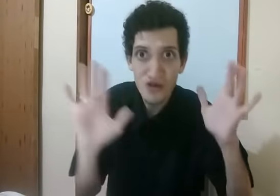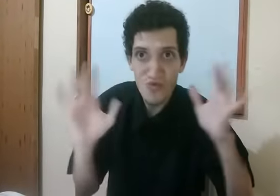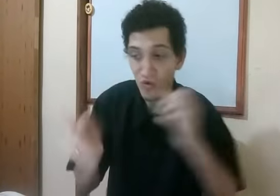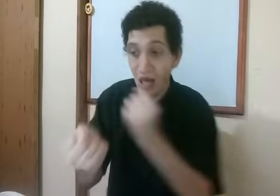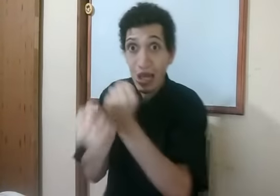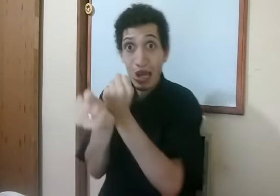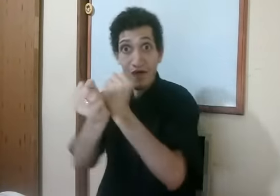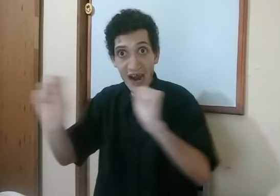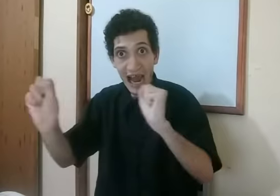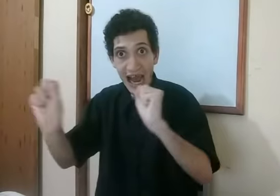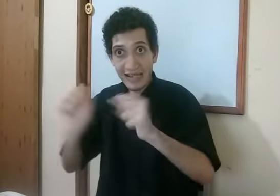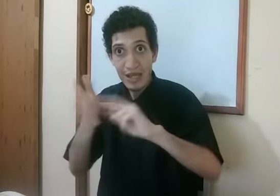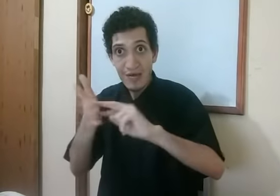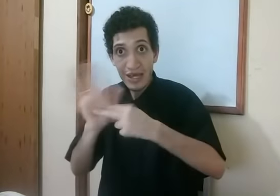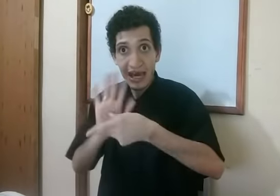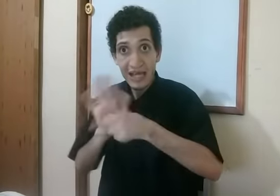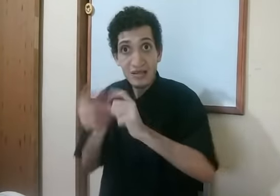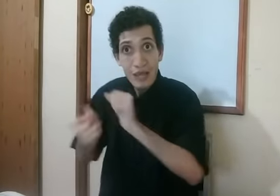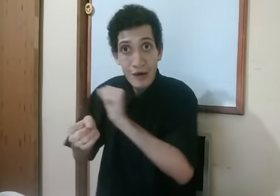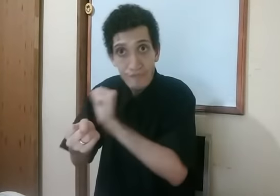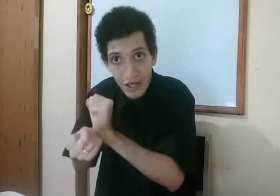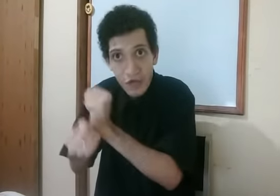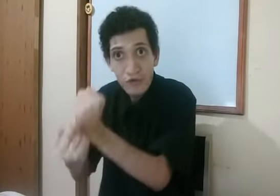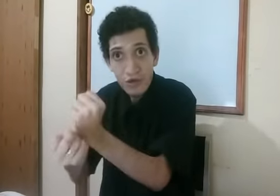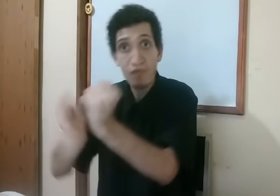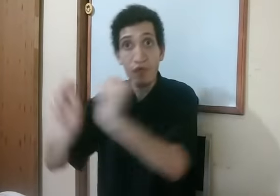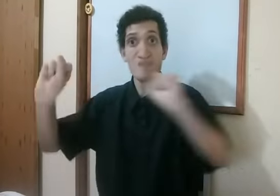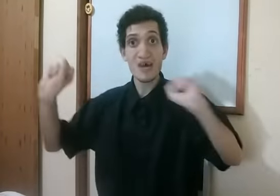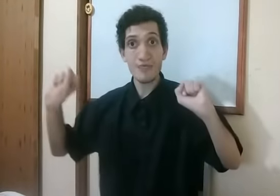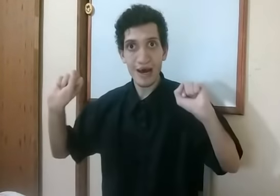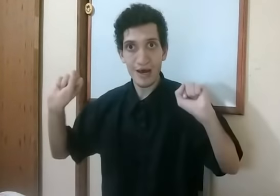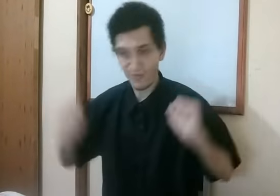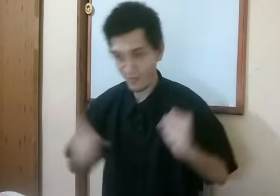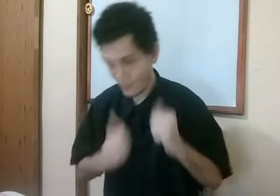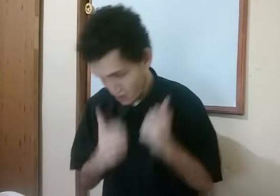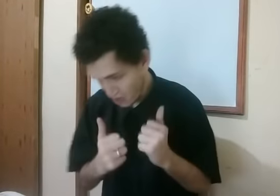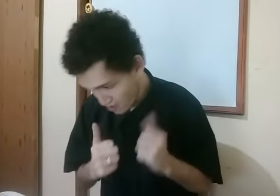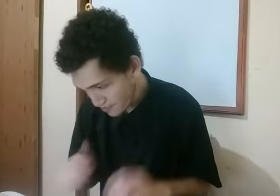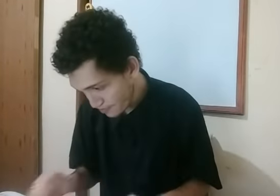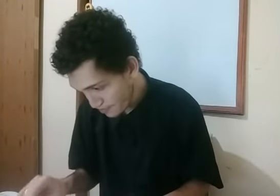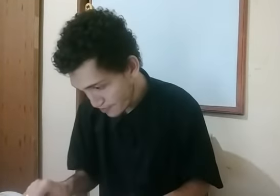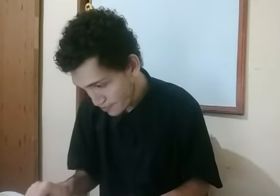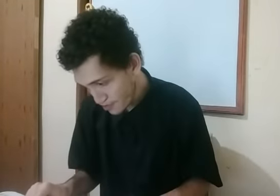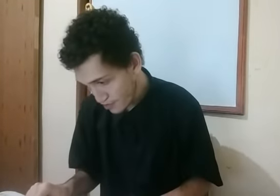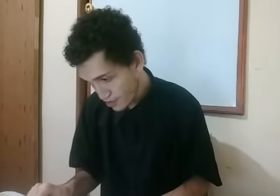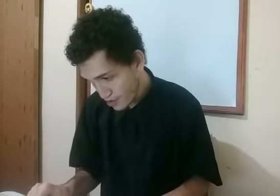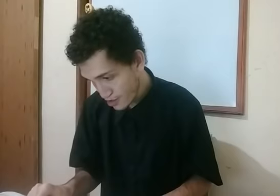permitido. Livrar significa que antes estava preso e foi libertado. Tá bom?